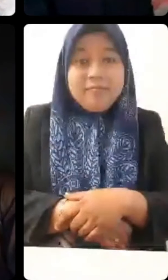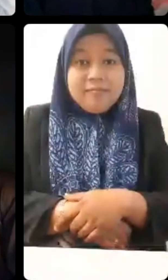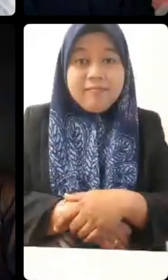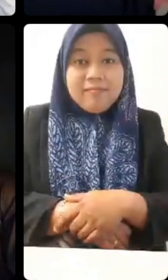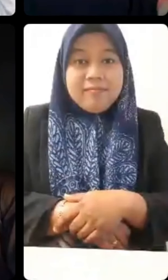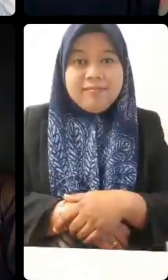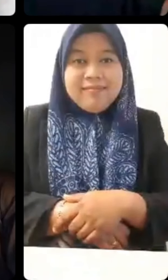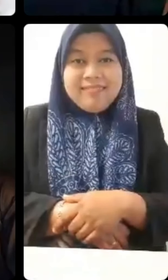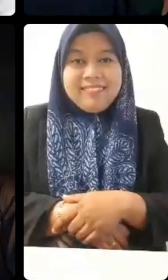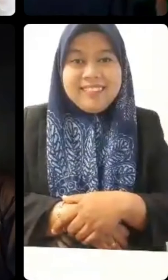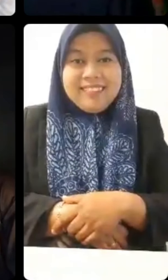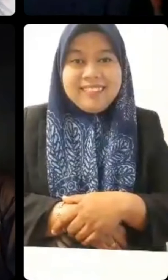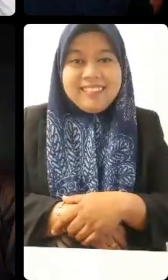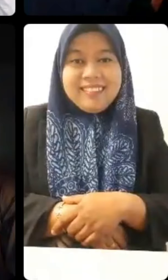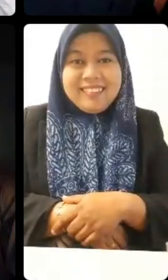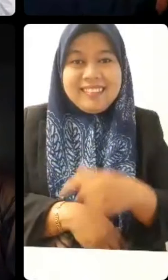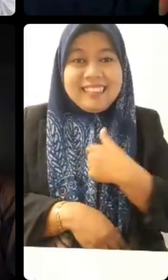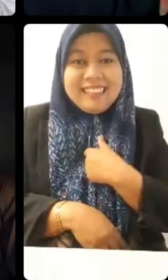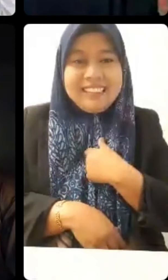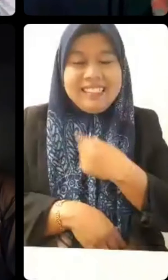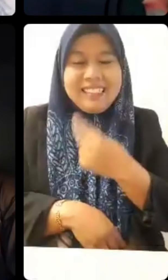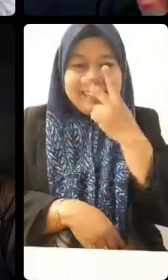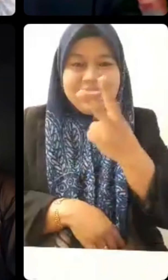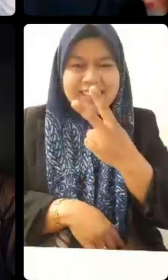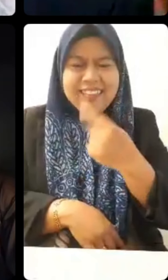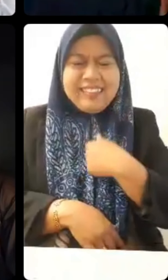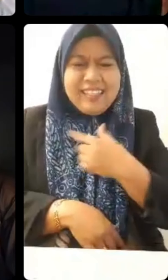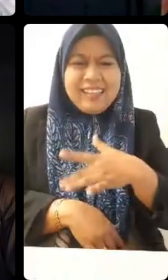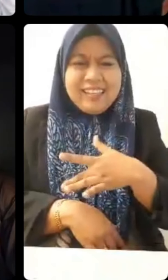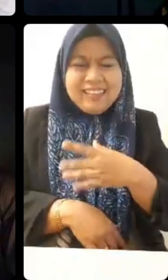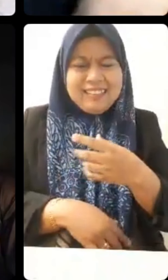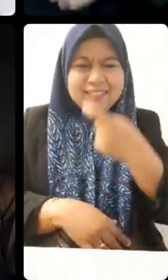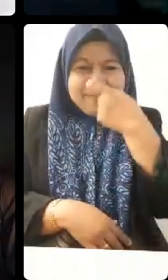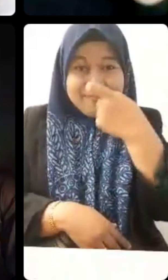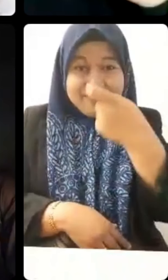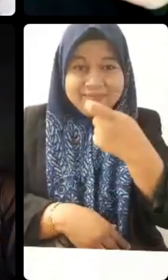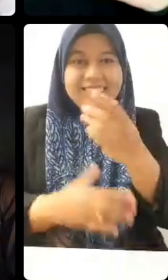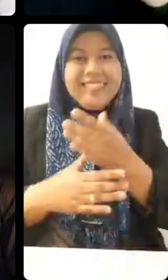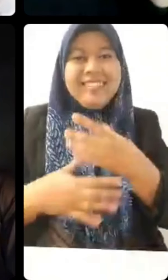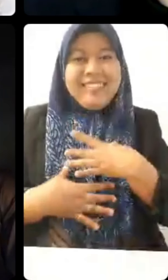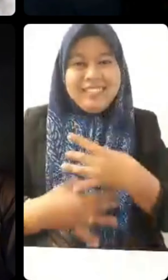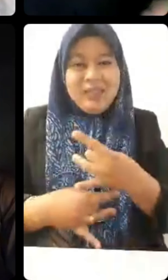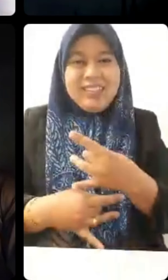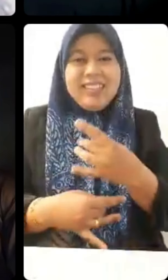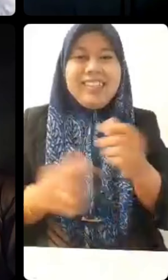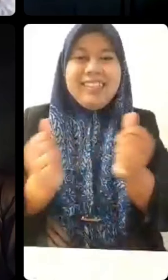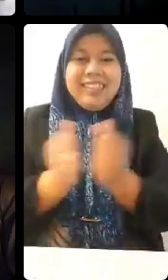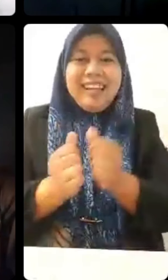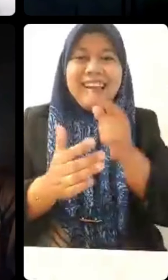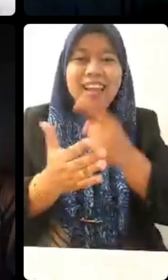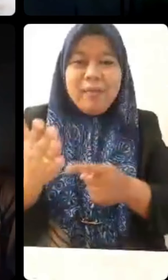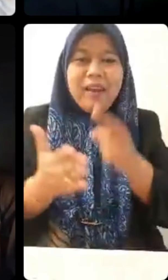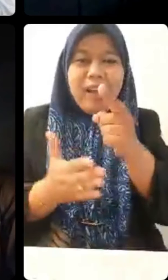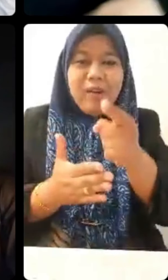Jadi saya sangat sukalah apa yang Cik Anis kongsikan ilmu ini sebab ia memudahkan orang